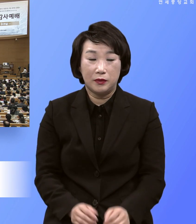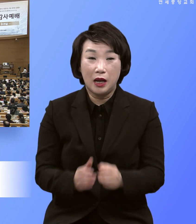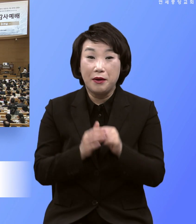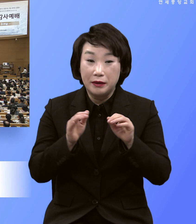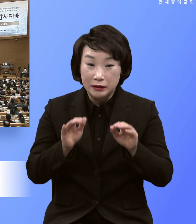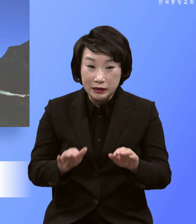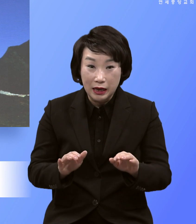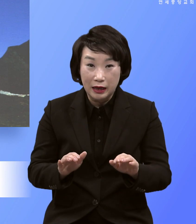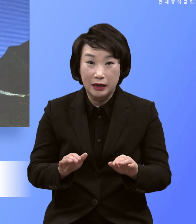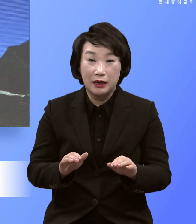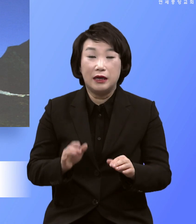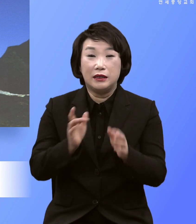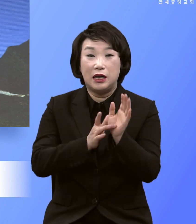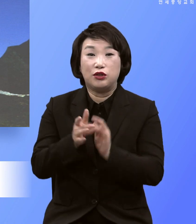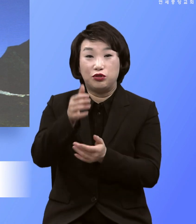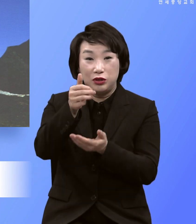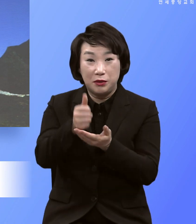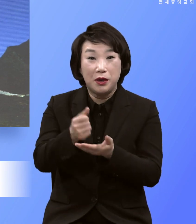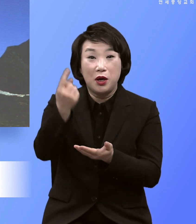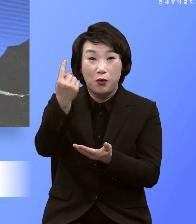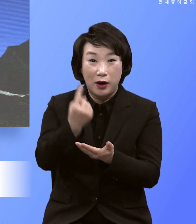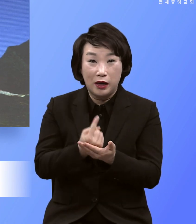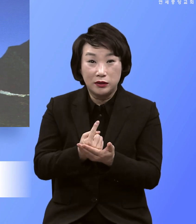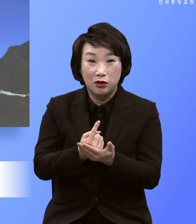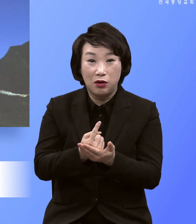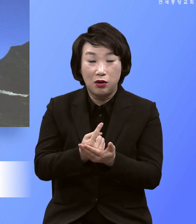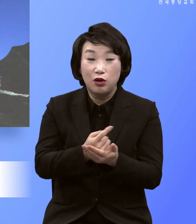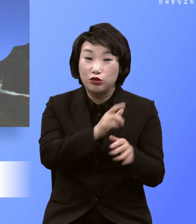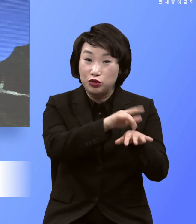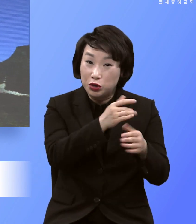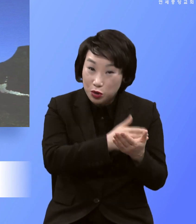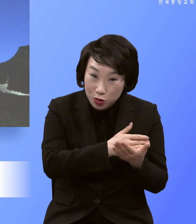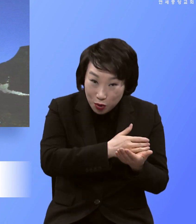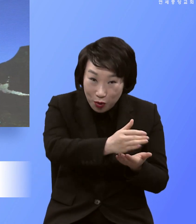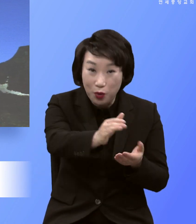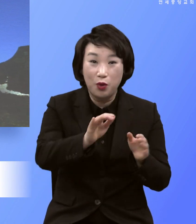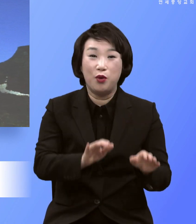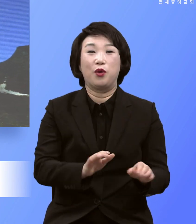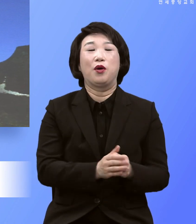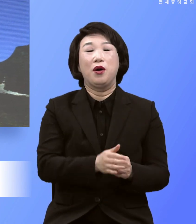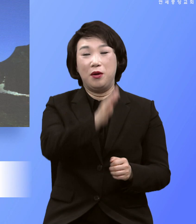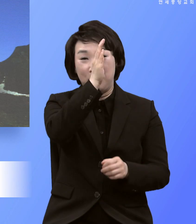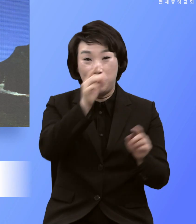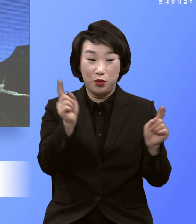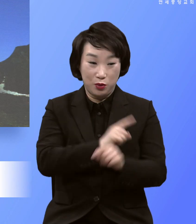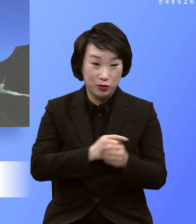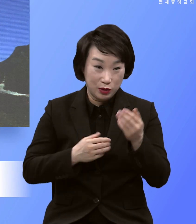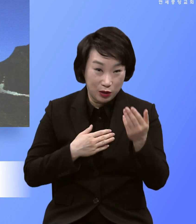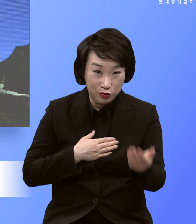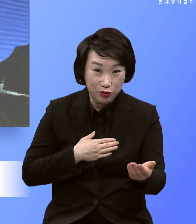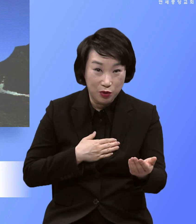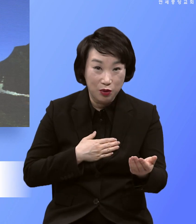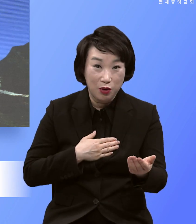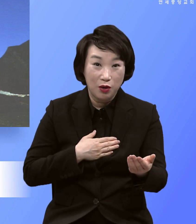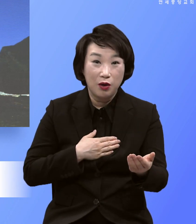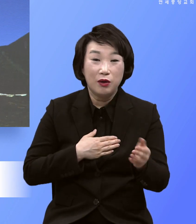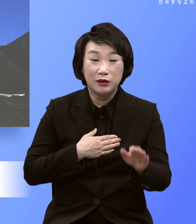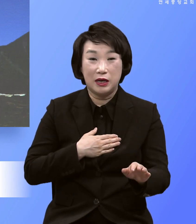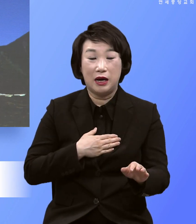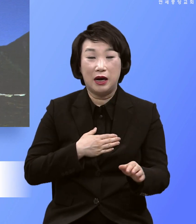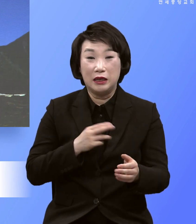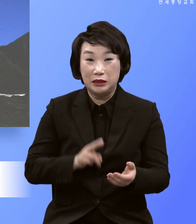그래서 예수가 오셔서 귀신을 쫓고 병을 고치고